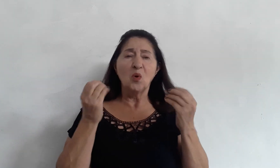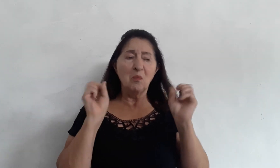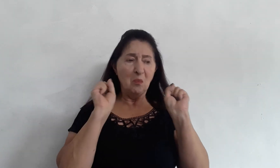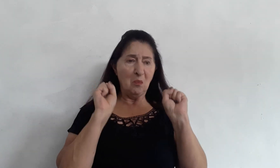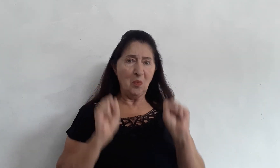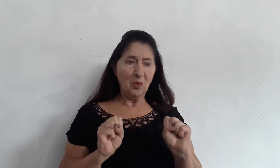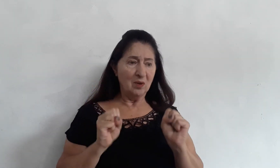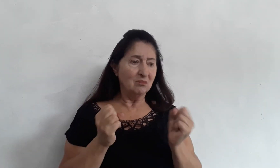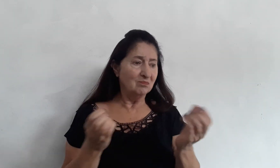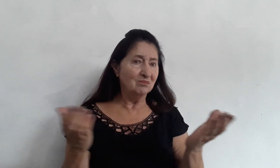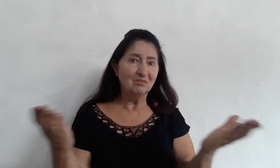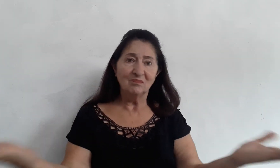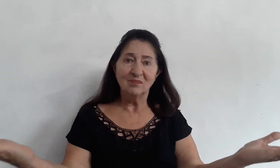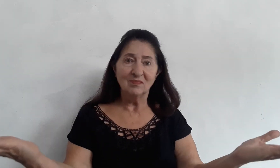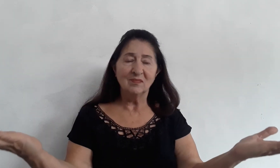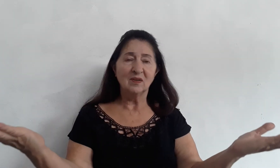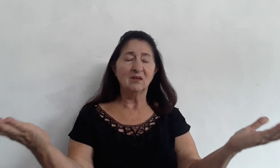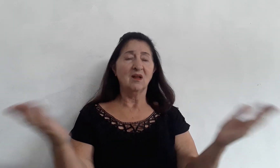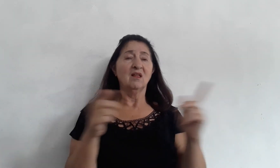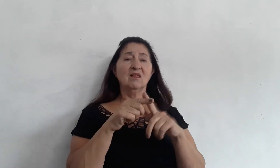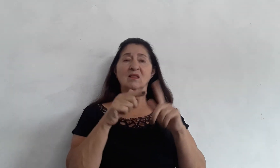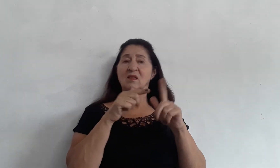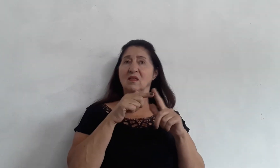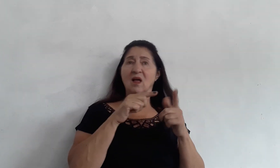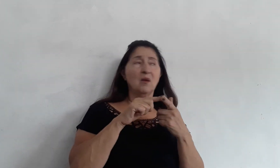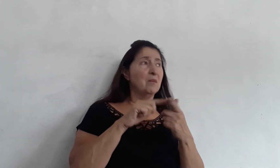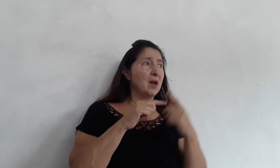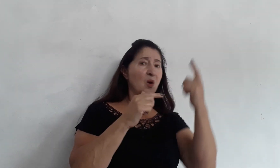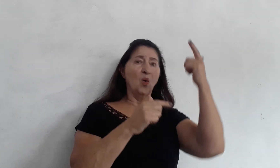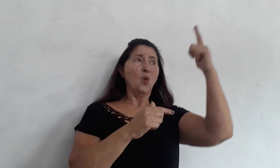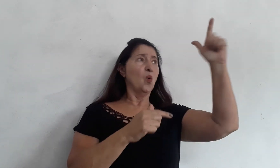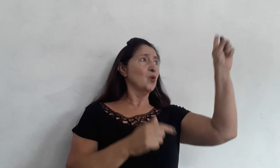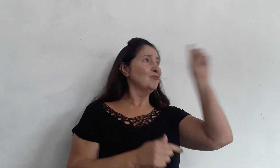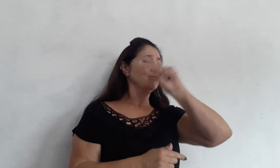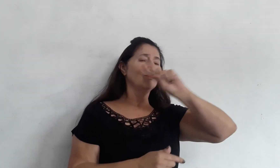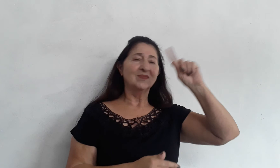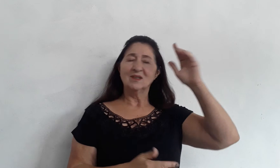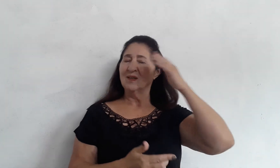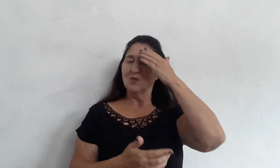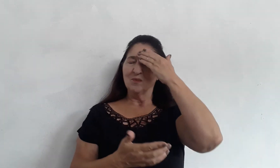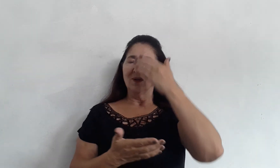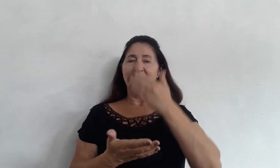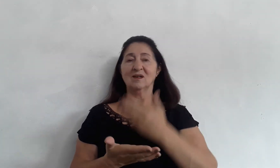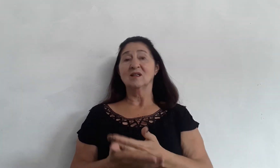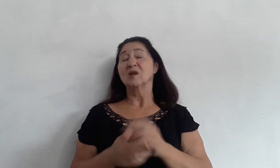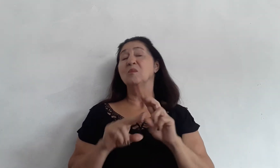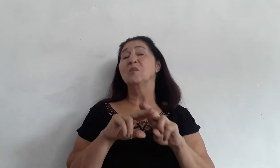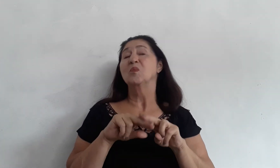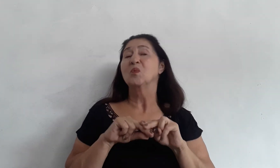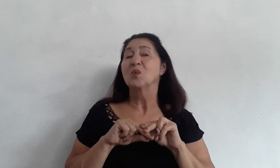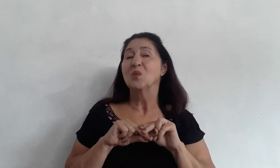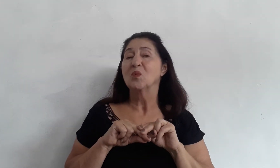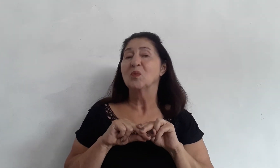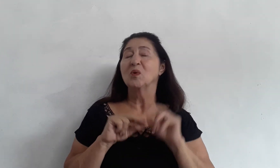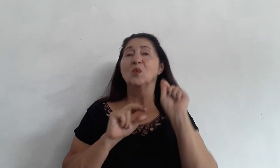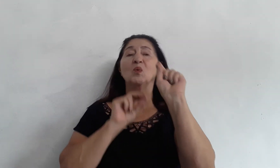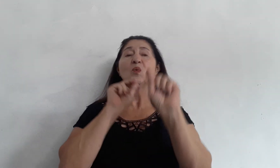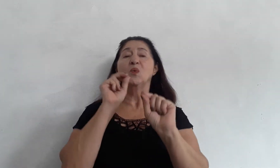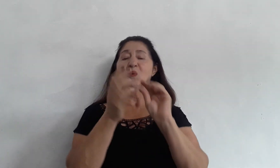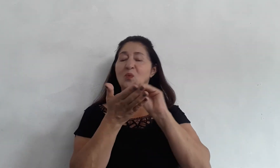os outros também não acreditavam, deixavam de acreditar em Deus por causa da falta de fé dos